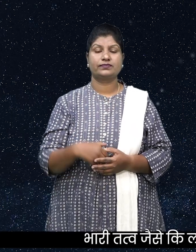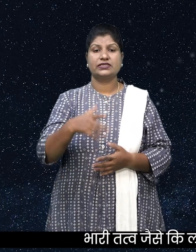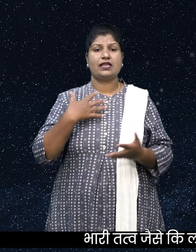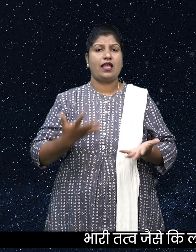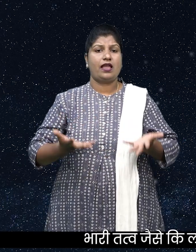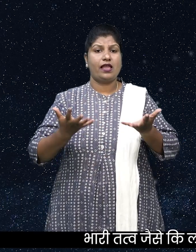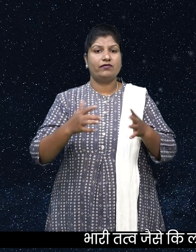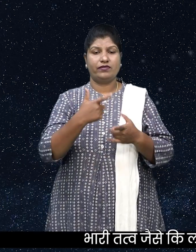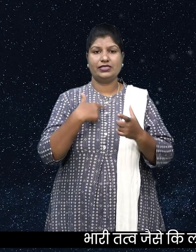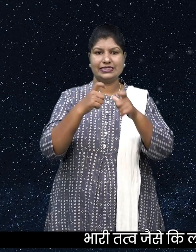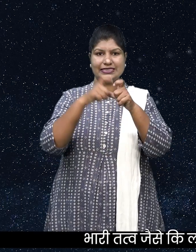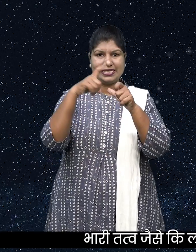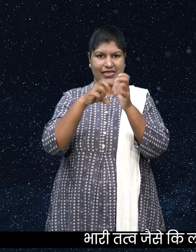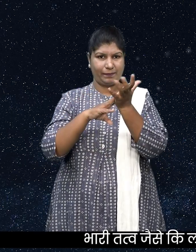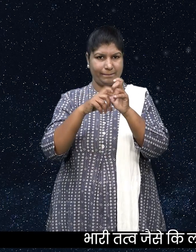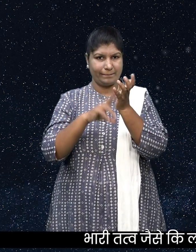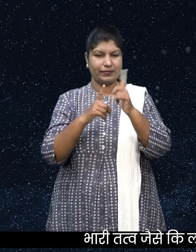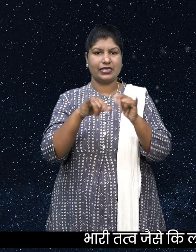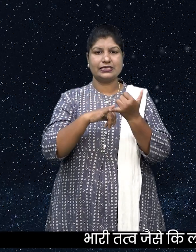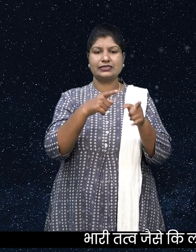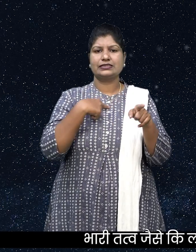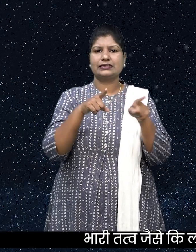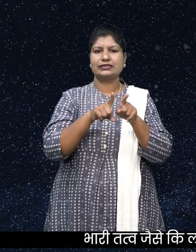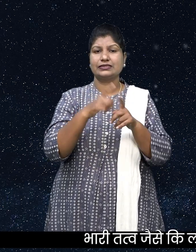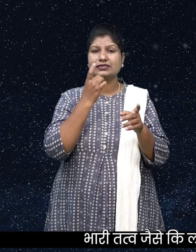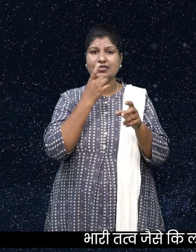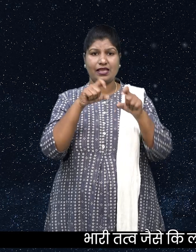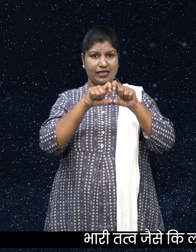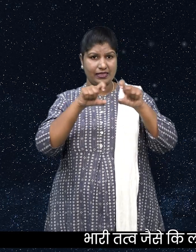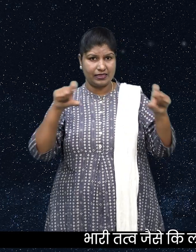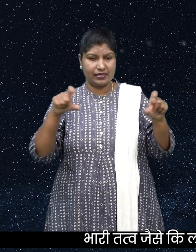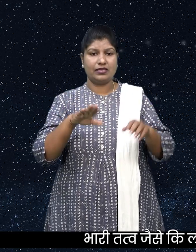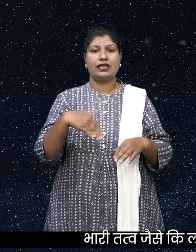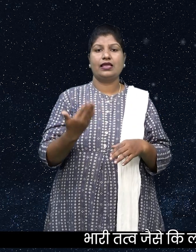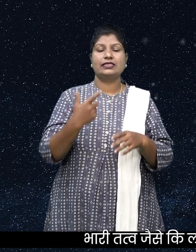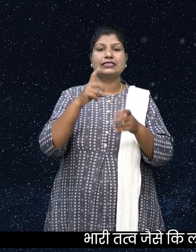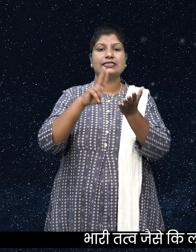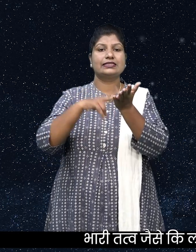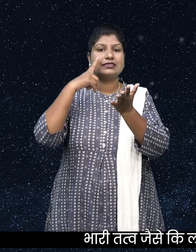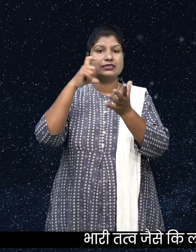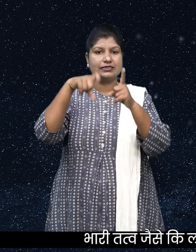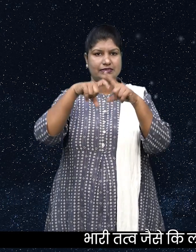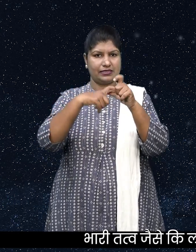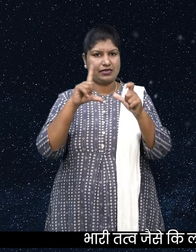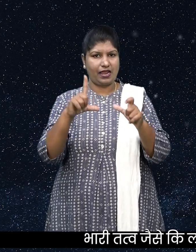भारी तत्व जैसे कि लोहा और निकल पृथ्वी के केंद्र में मौजूद थे।